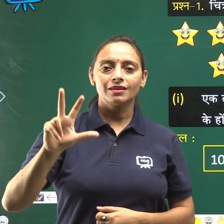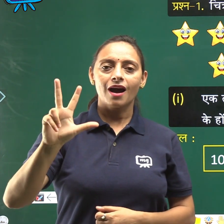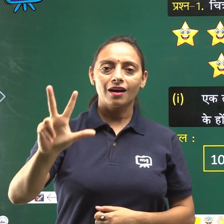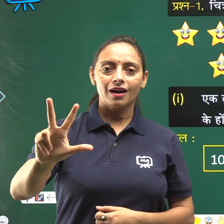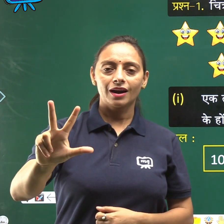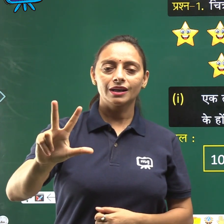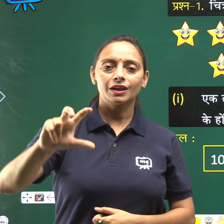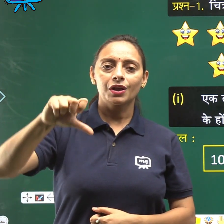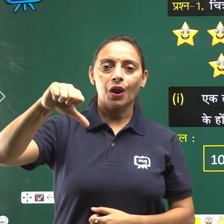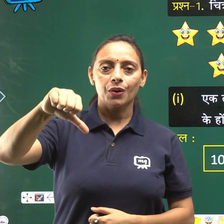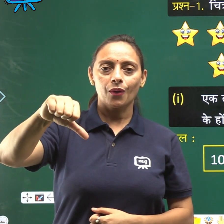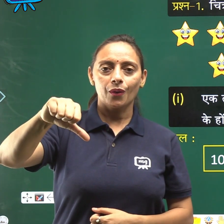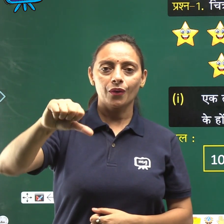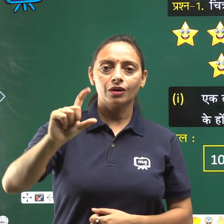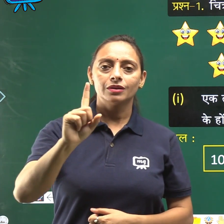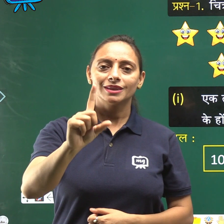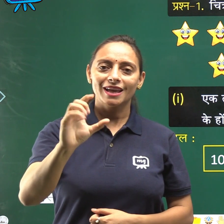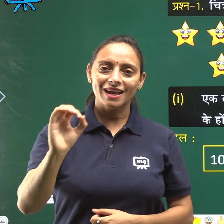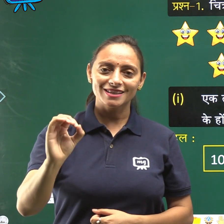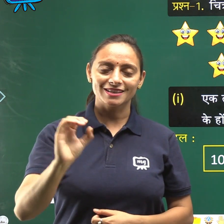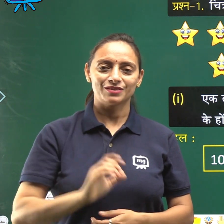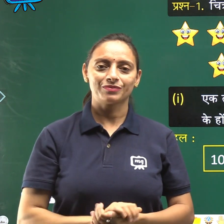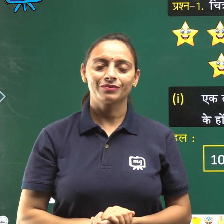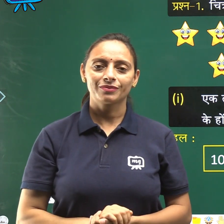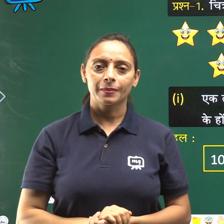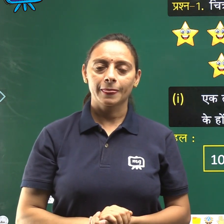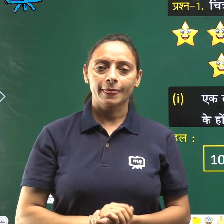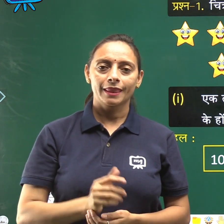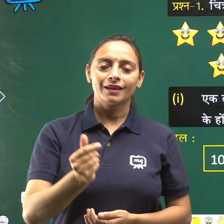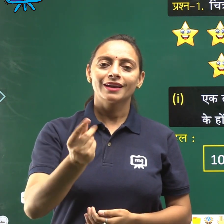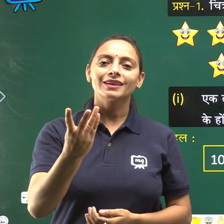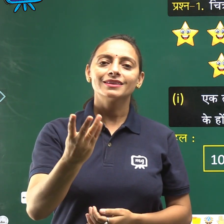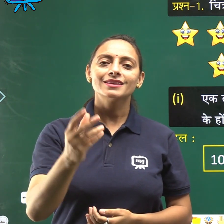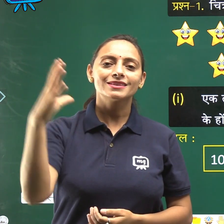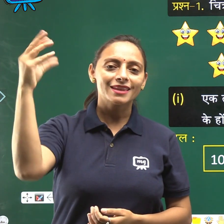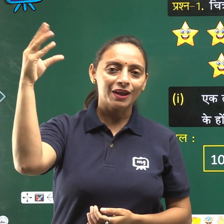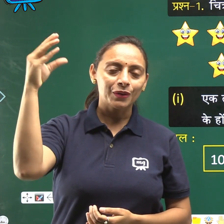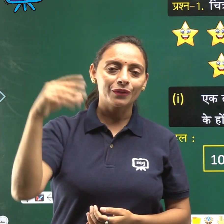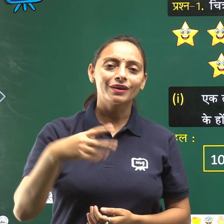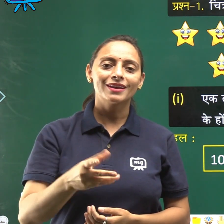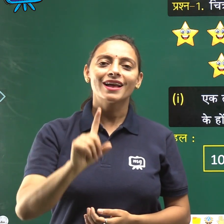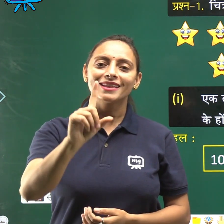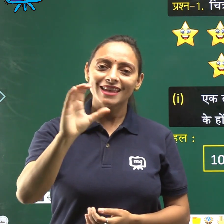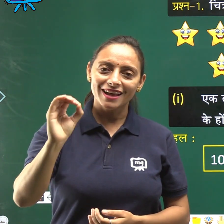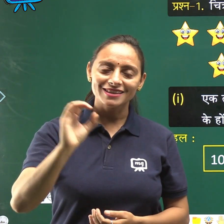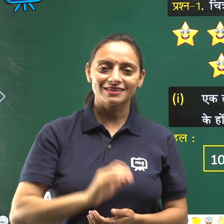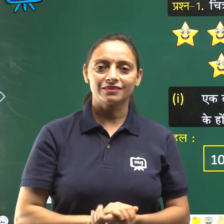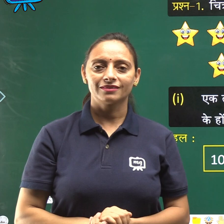7 8 9 10। कितने सितारे हुए?